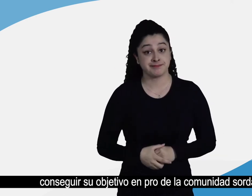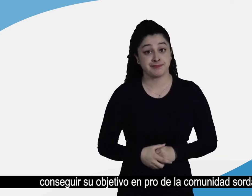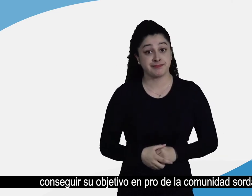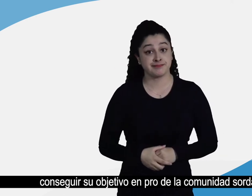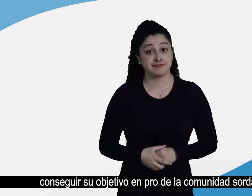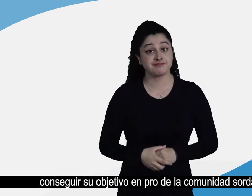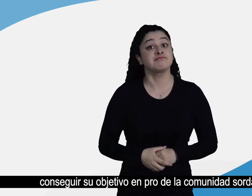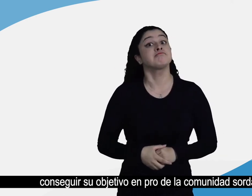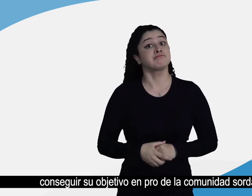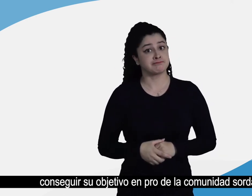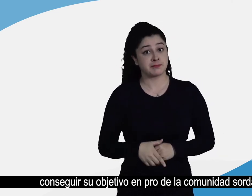sorda. 7.